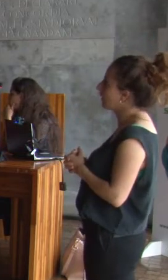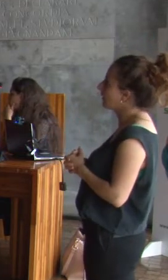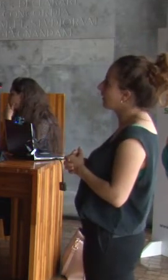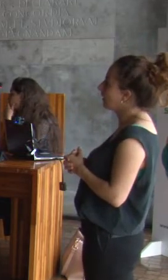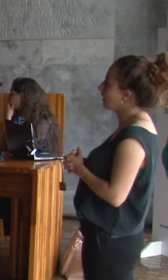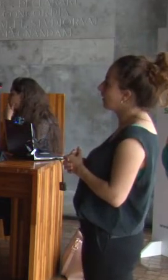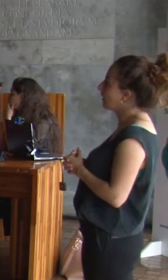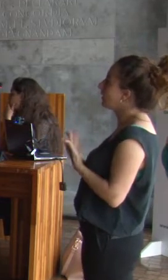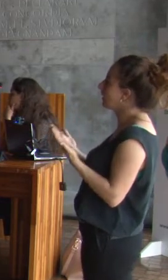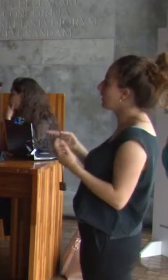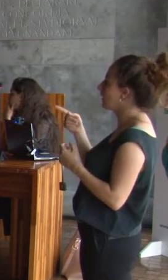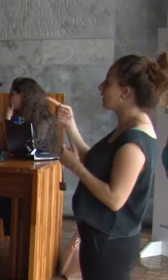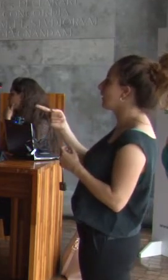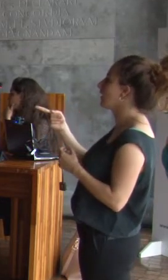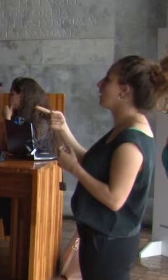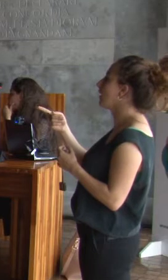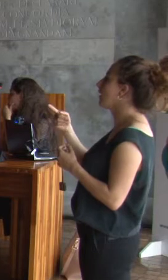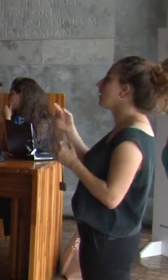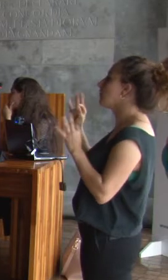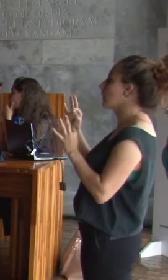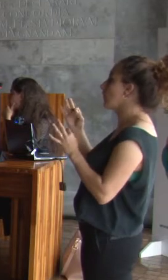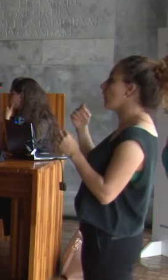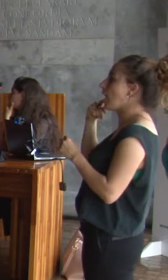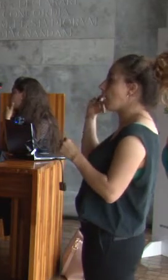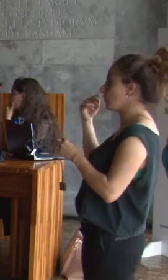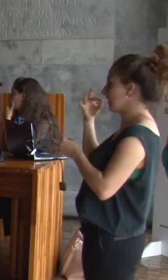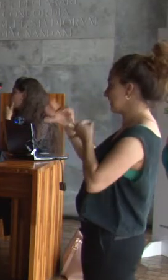è il classico processo di audiodescrizione